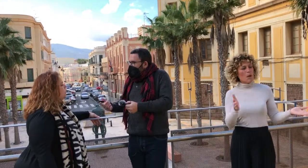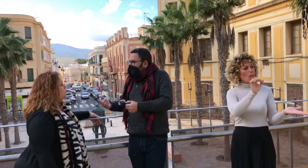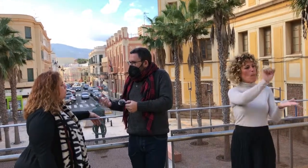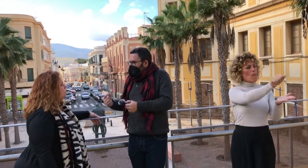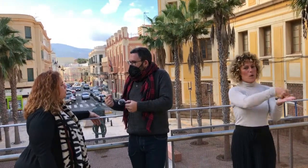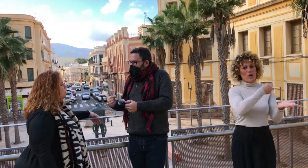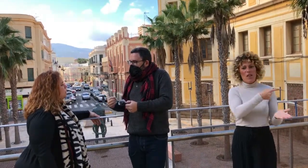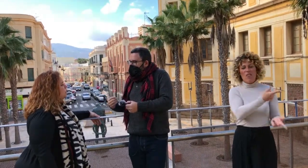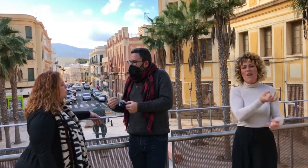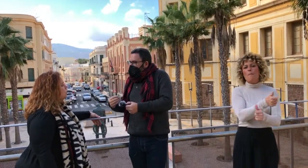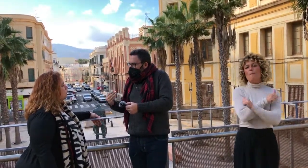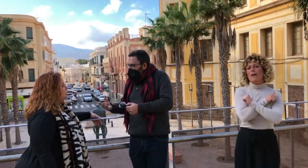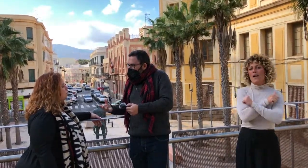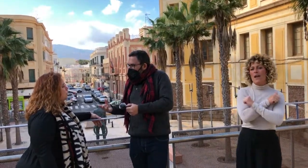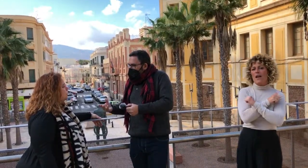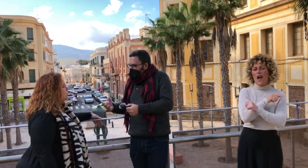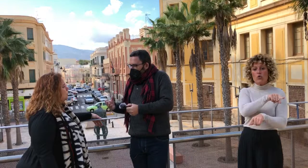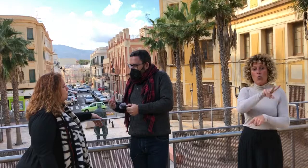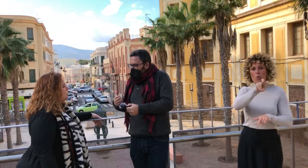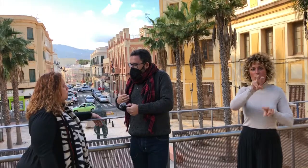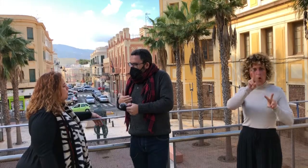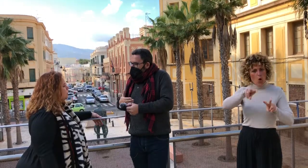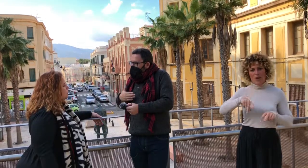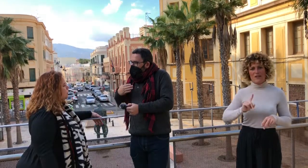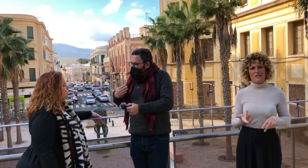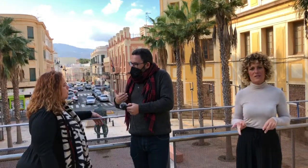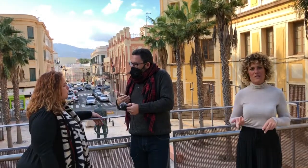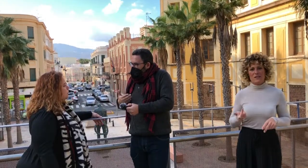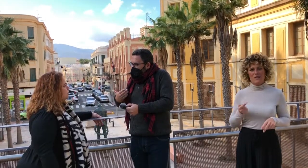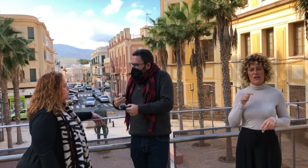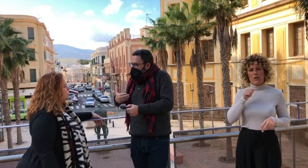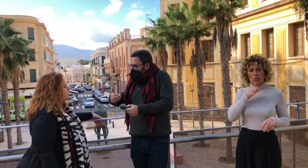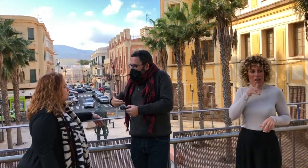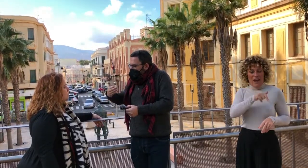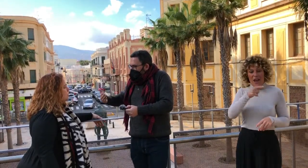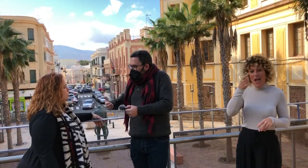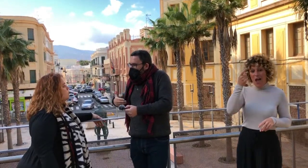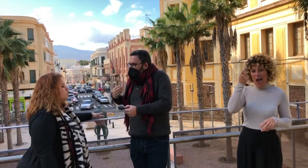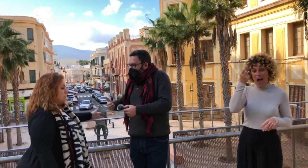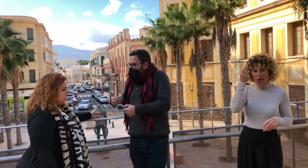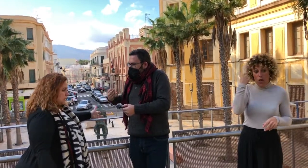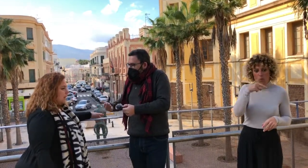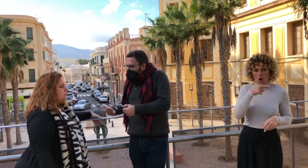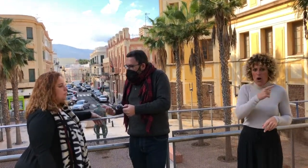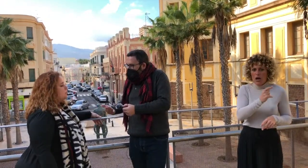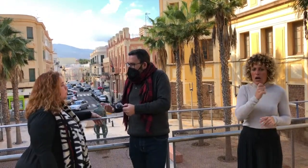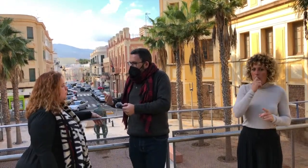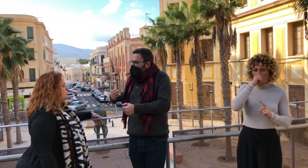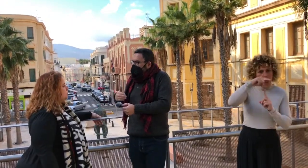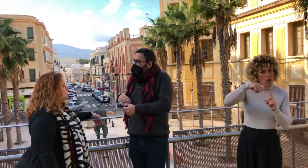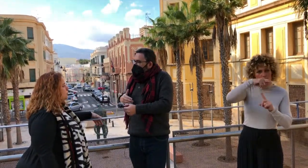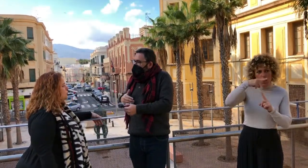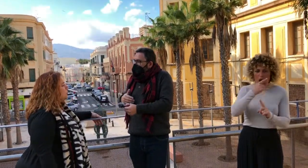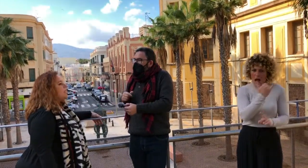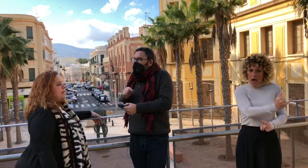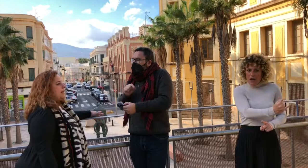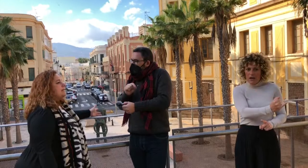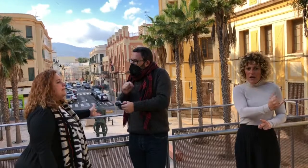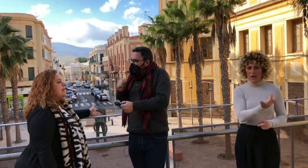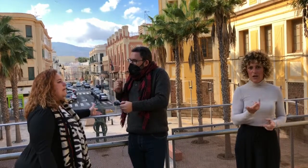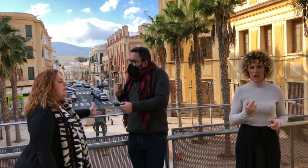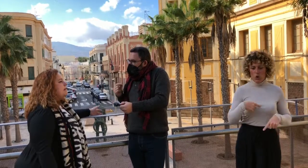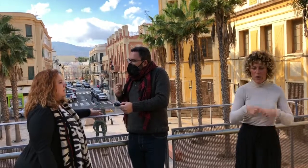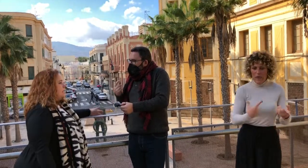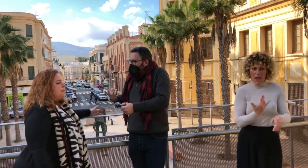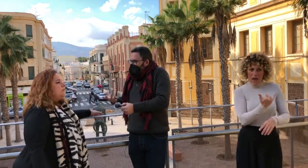claro, cuando no es algo que sea nuevo, porque se supone que estos alumnos están ahí año tras año, día tras día, y no es algo que